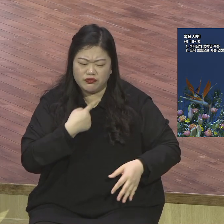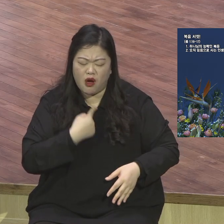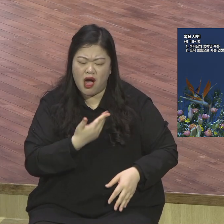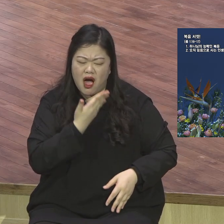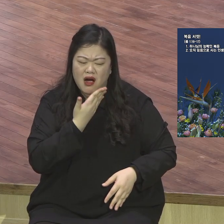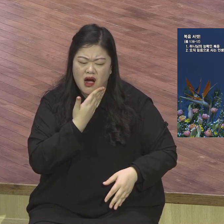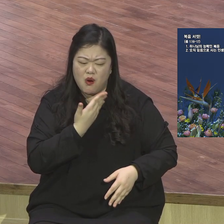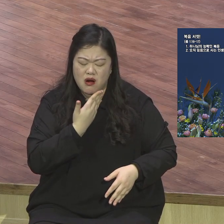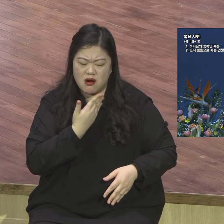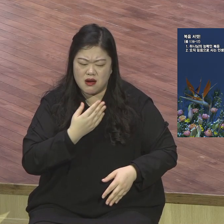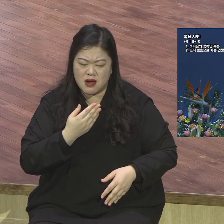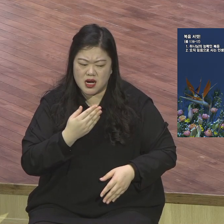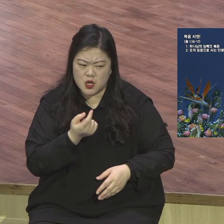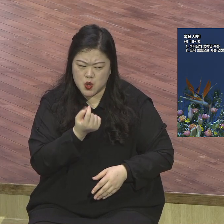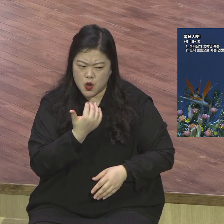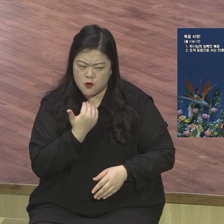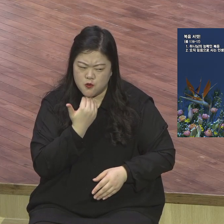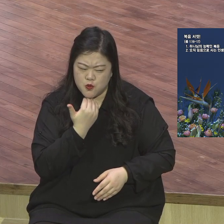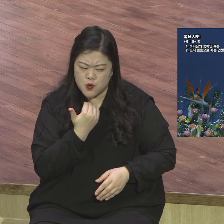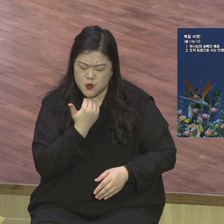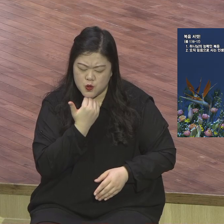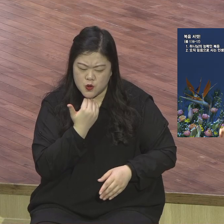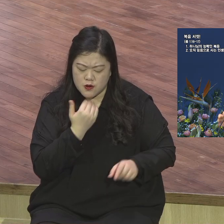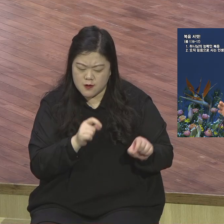차일피일 미루다가